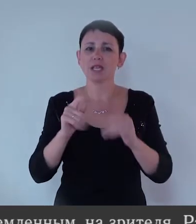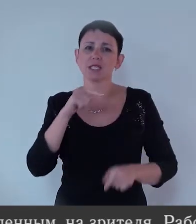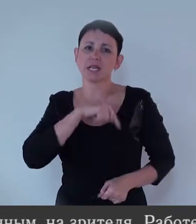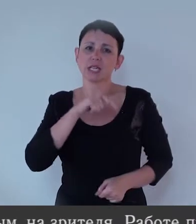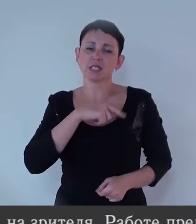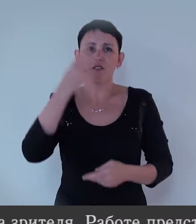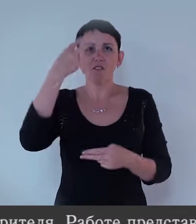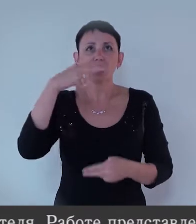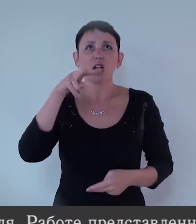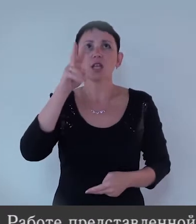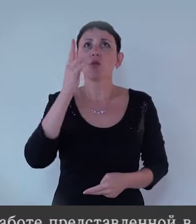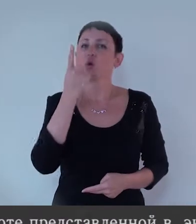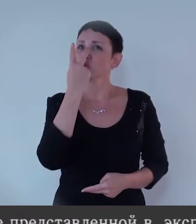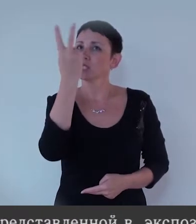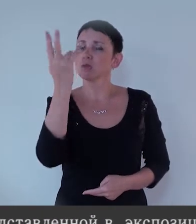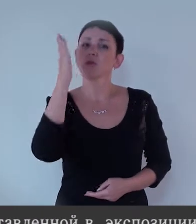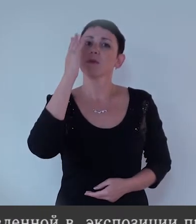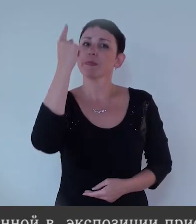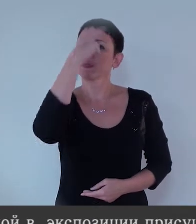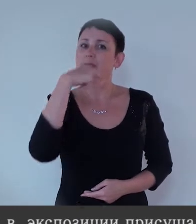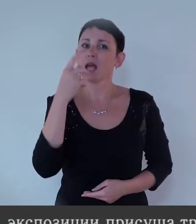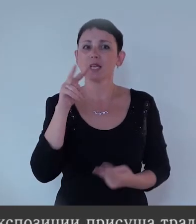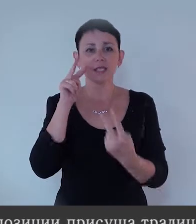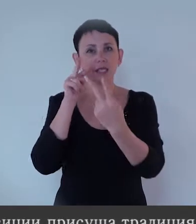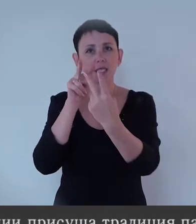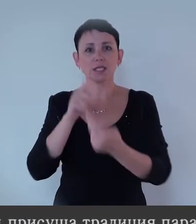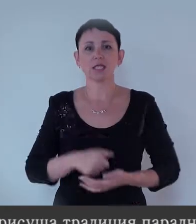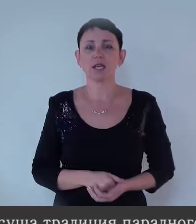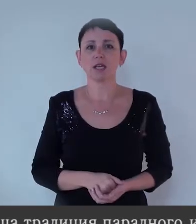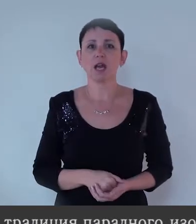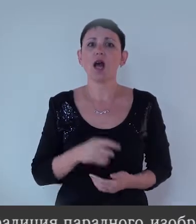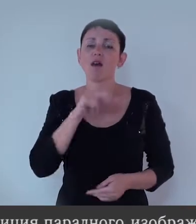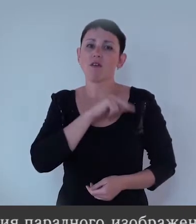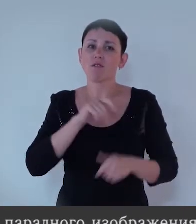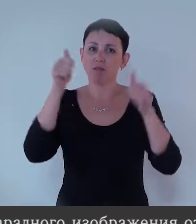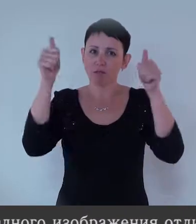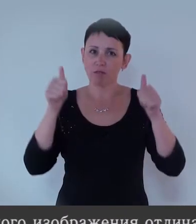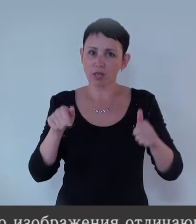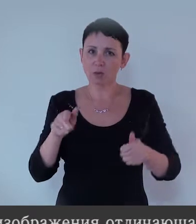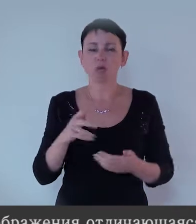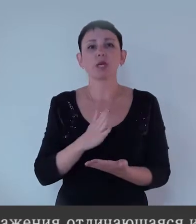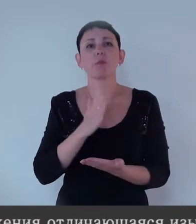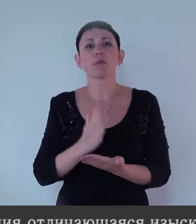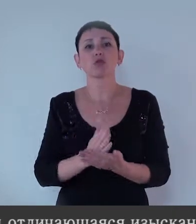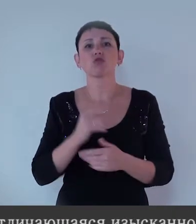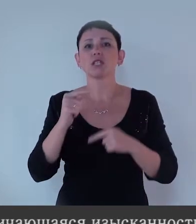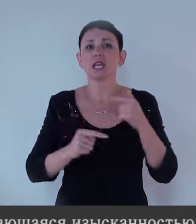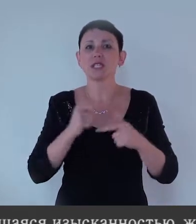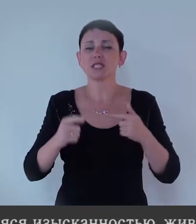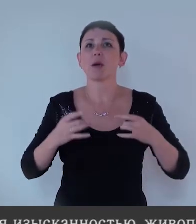устремленным на зрителя работе представлены в экспозиции присуща традиция парадного изображения